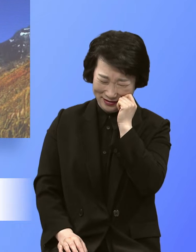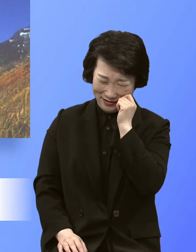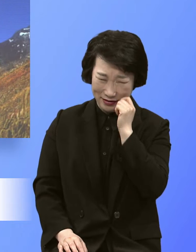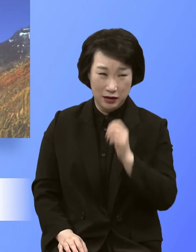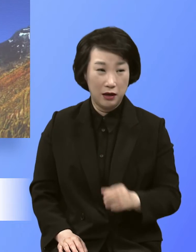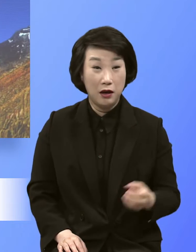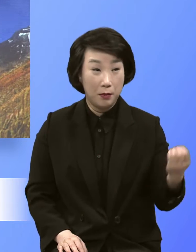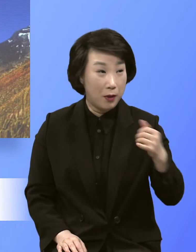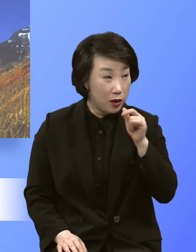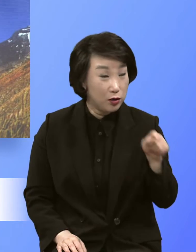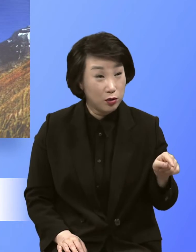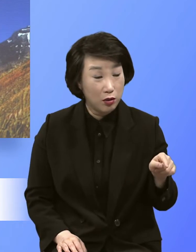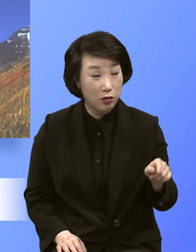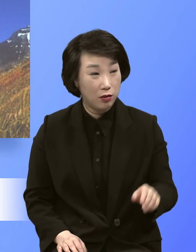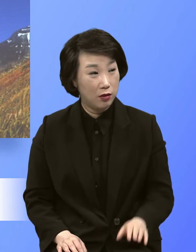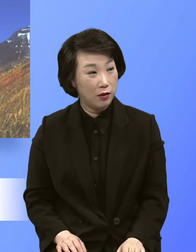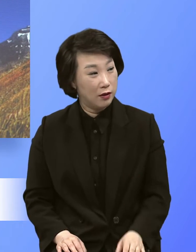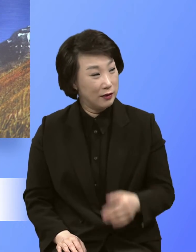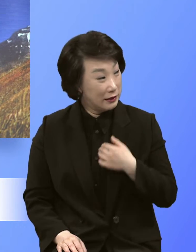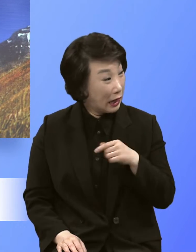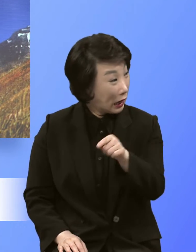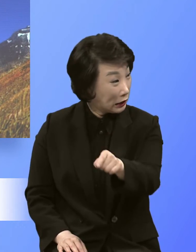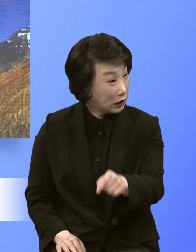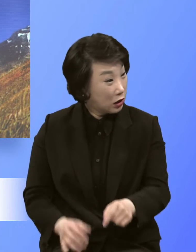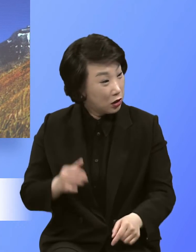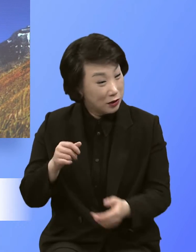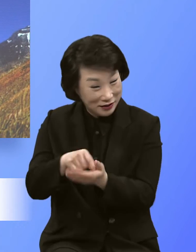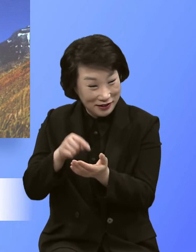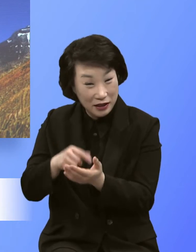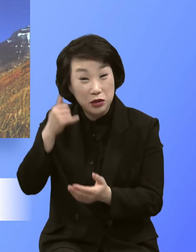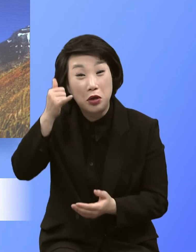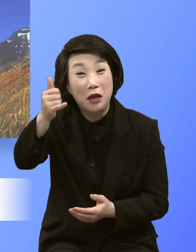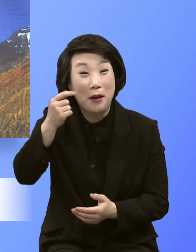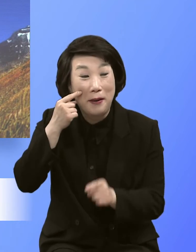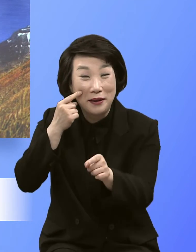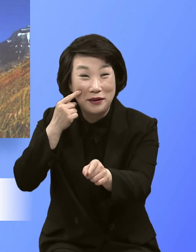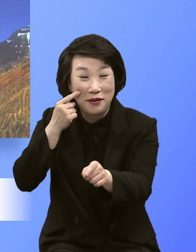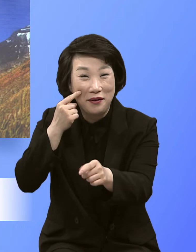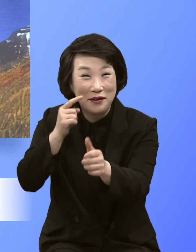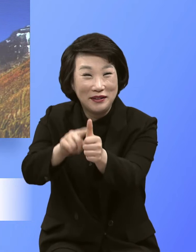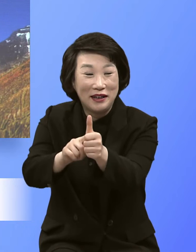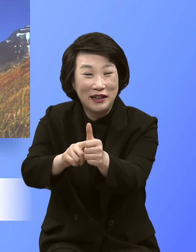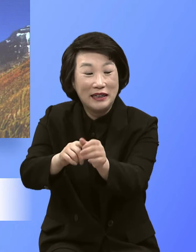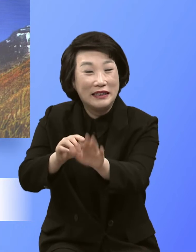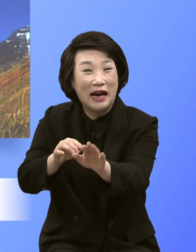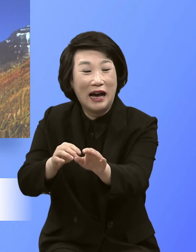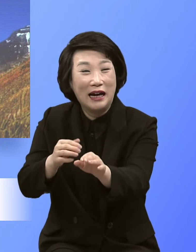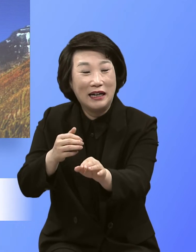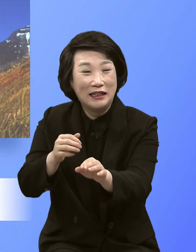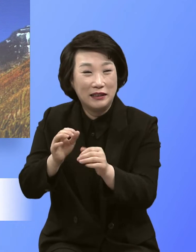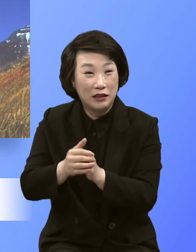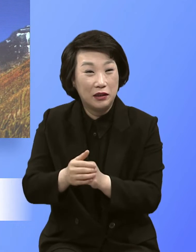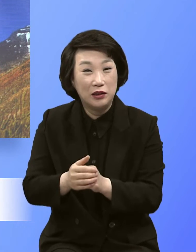그러길래 내가 한번 전화를 해봤어요. 안무개야,